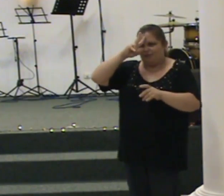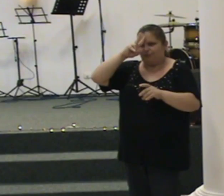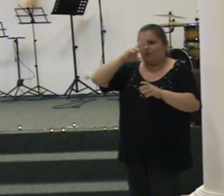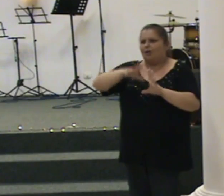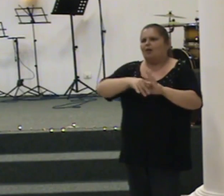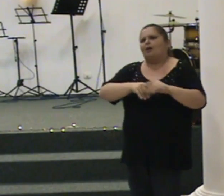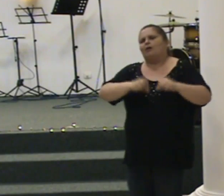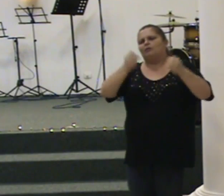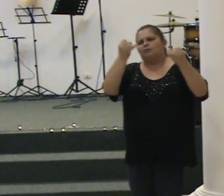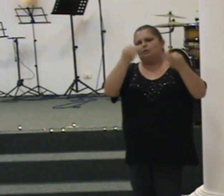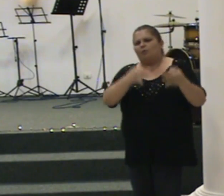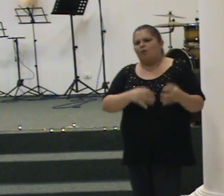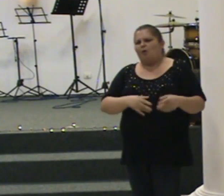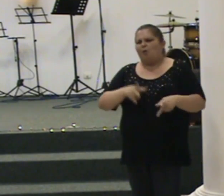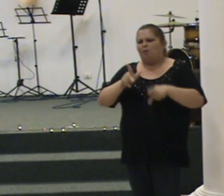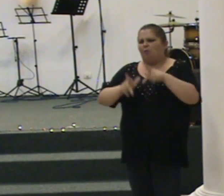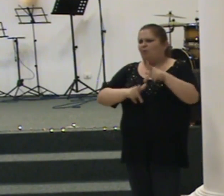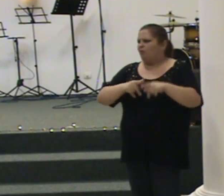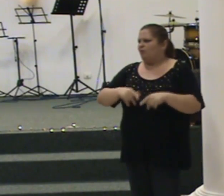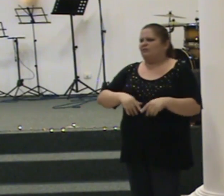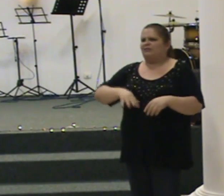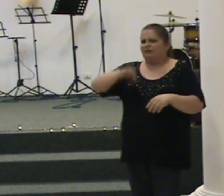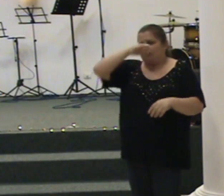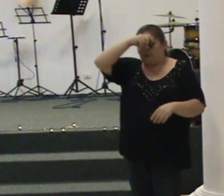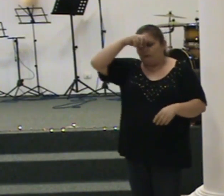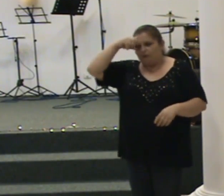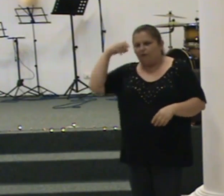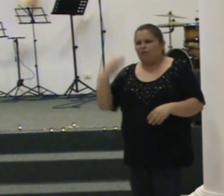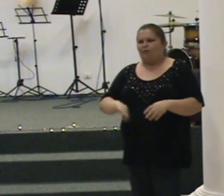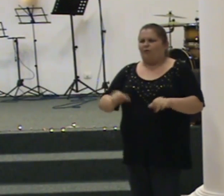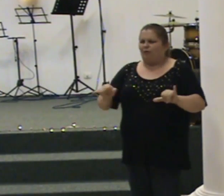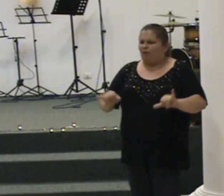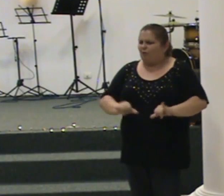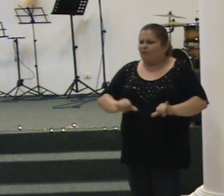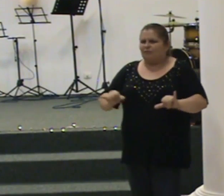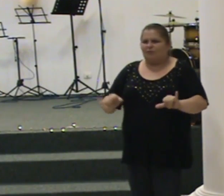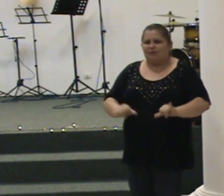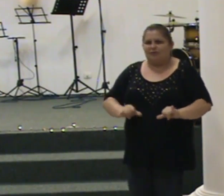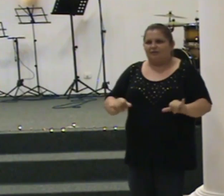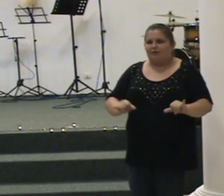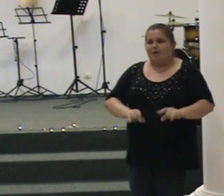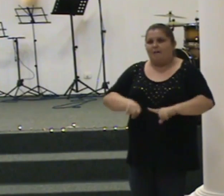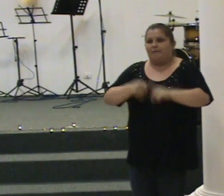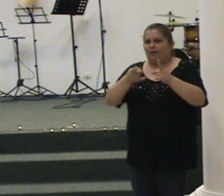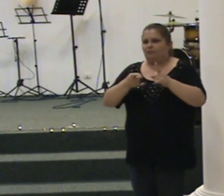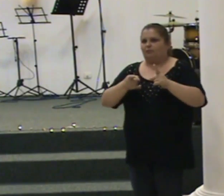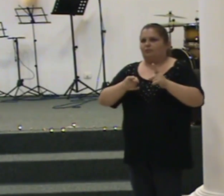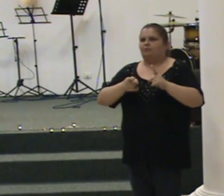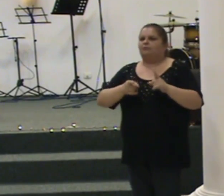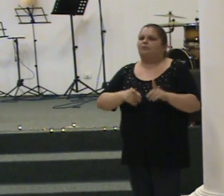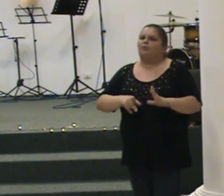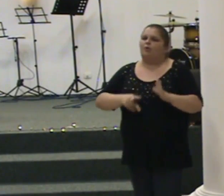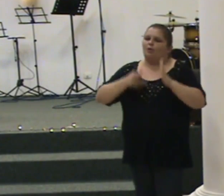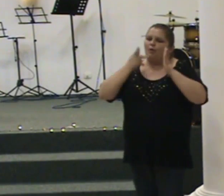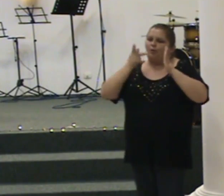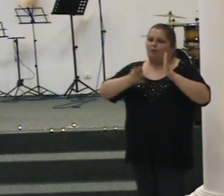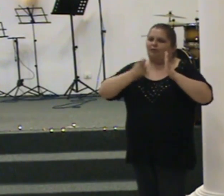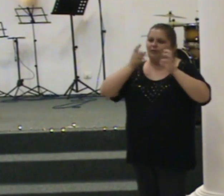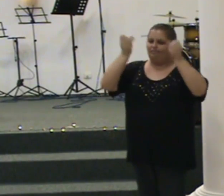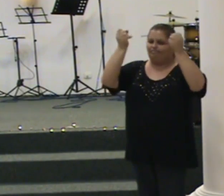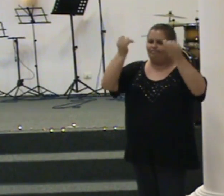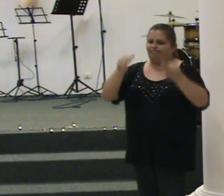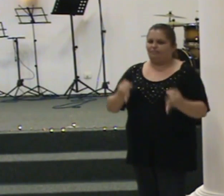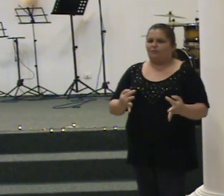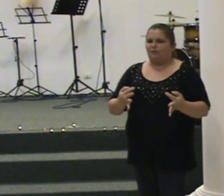levada e aquele povo estava sofrendo derrotas e mais derrotas. Mas o profeta reuniu o povo em